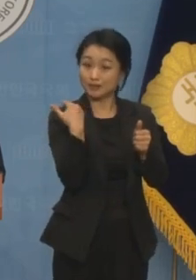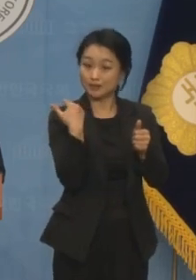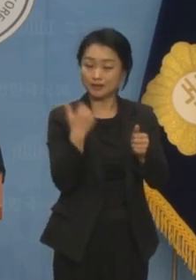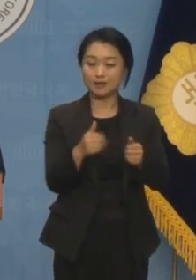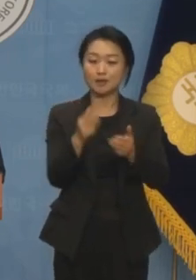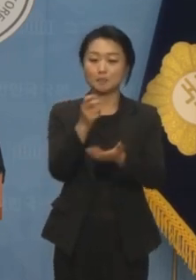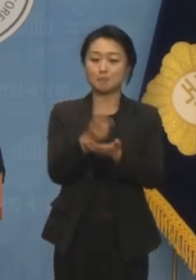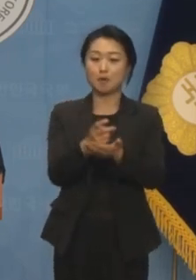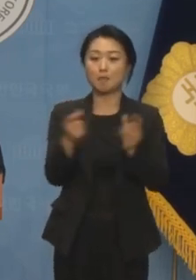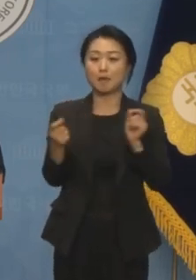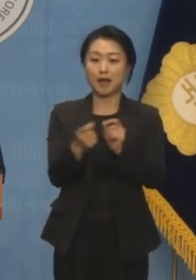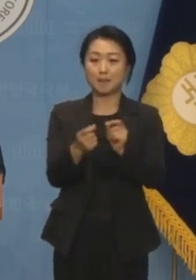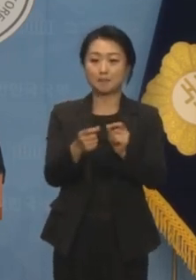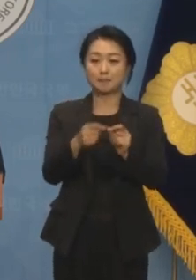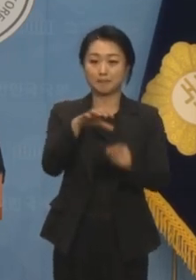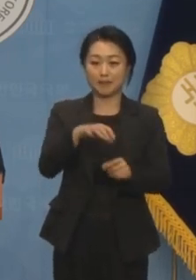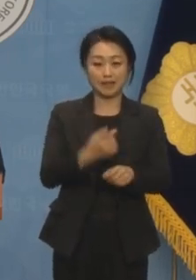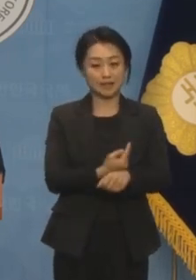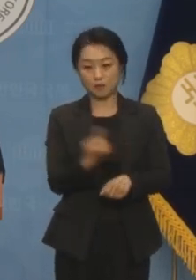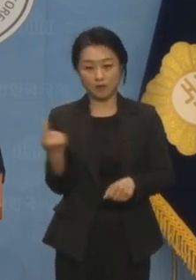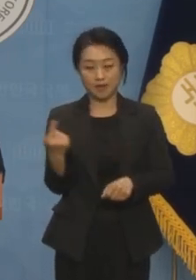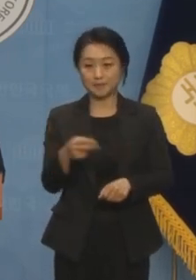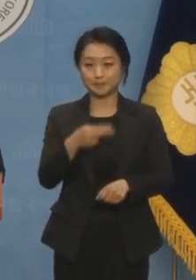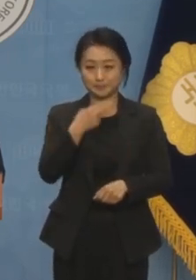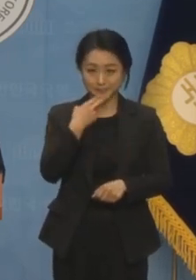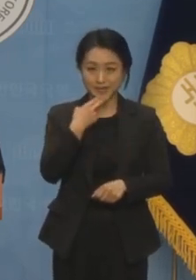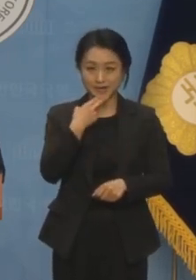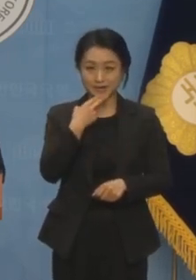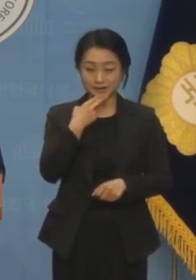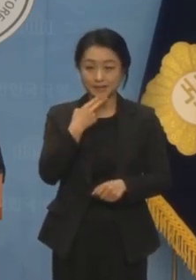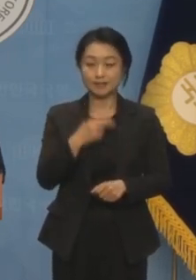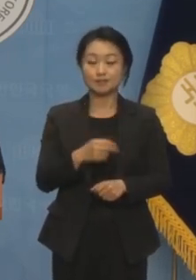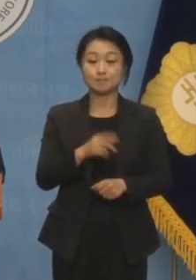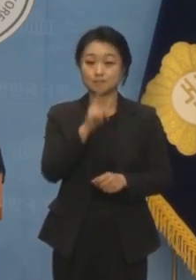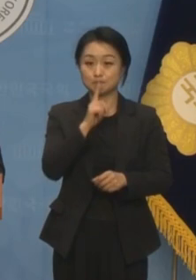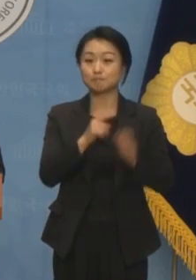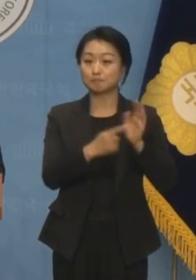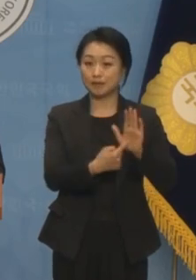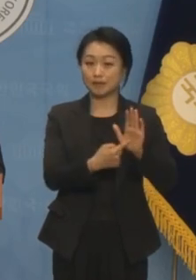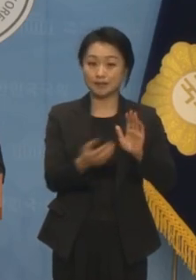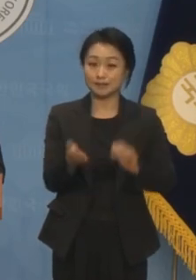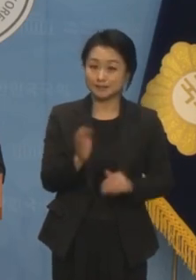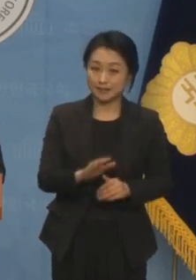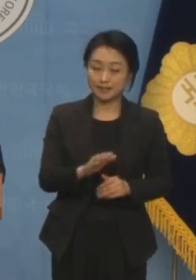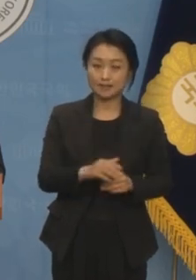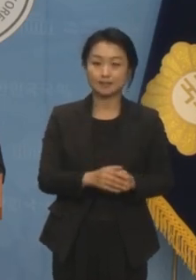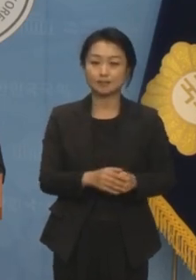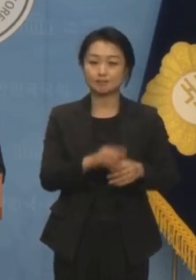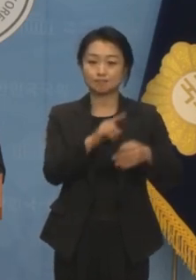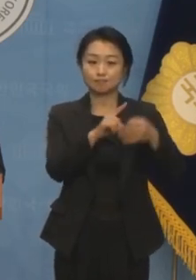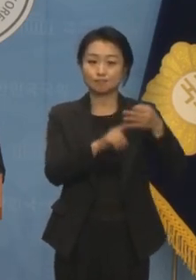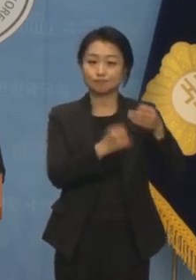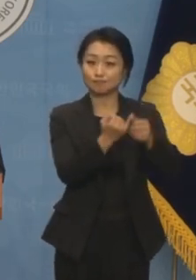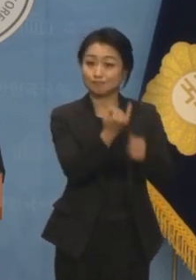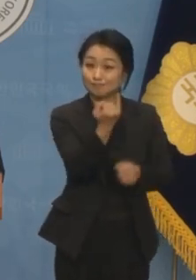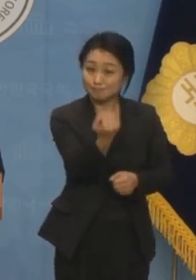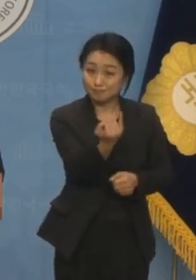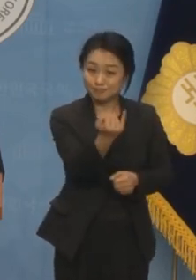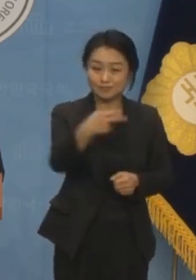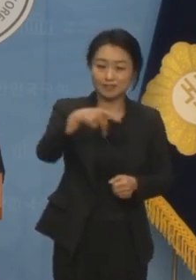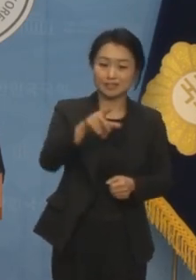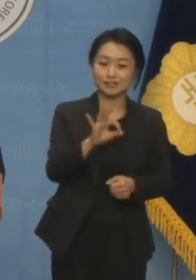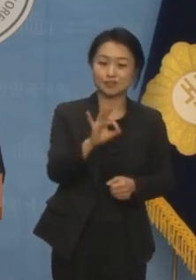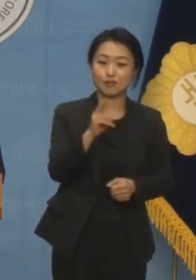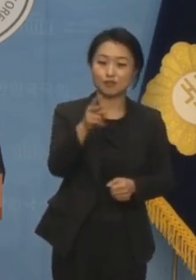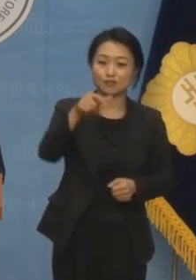앞에 예외도 성역도 없다고 했습니다. 하지만 김 씨는 성역에